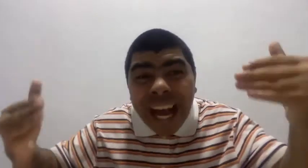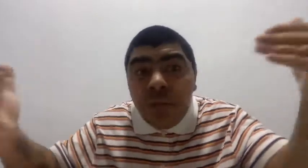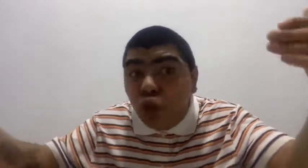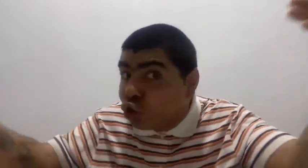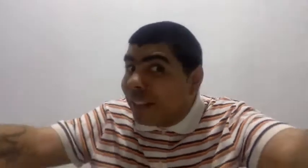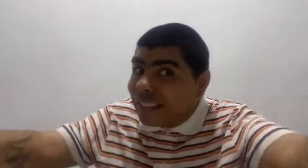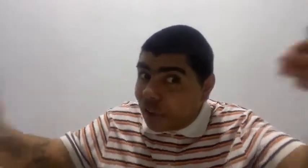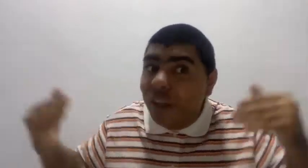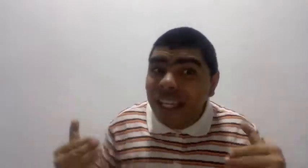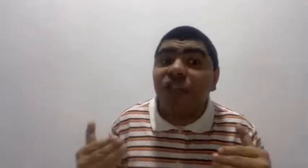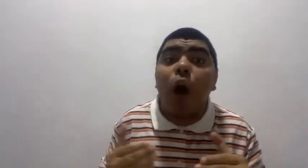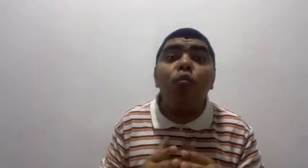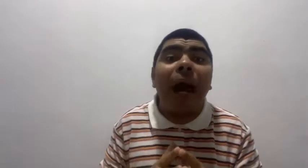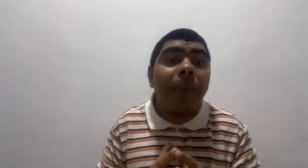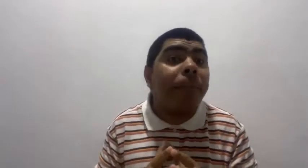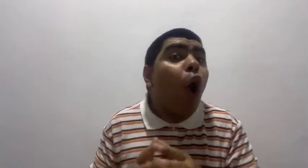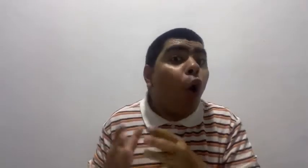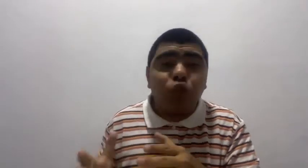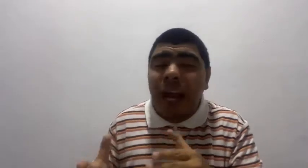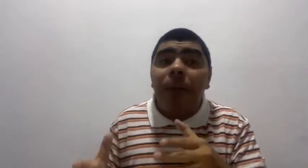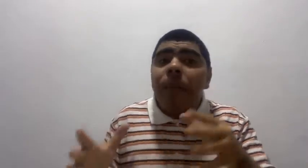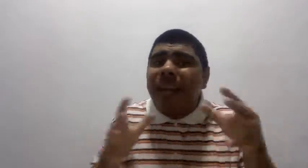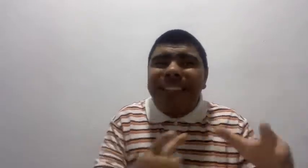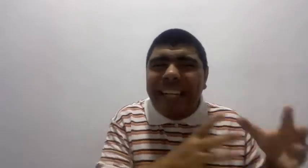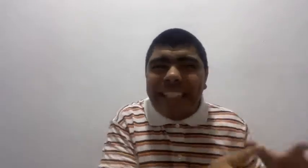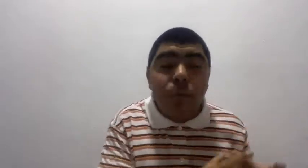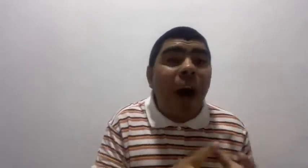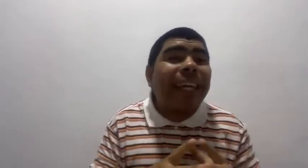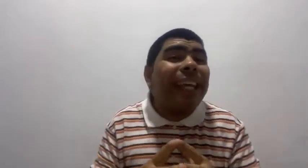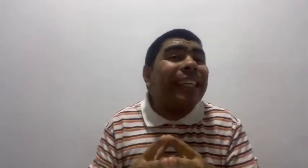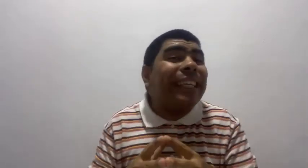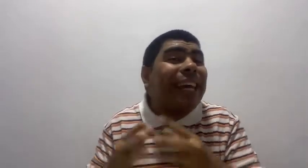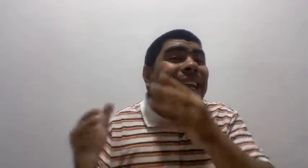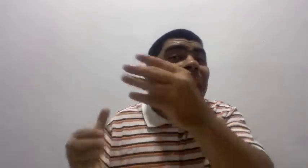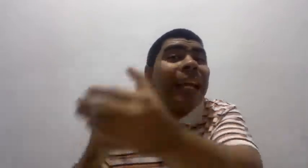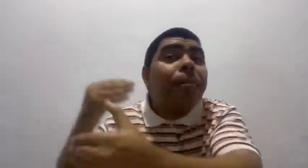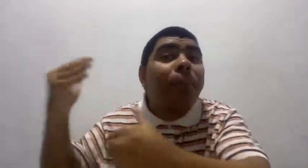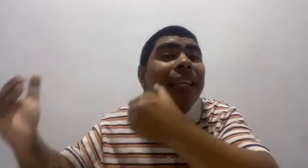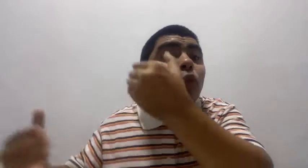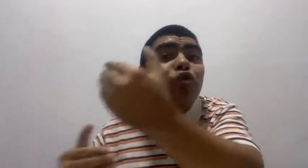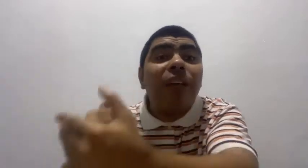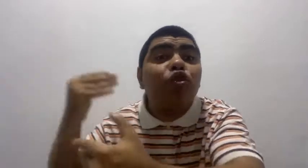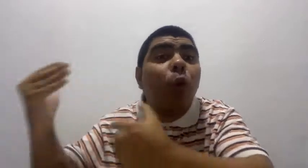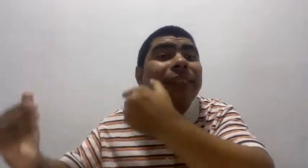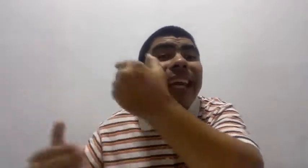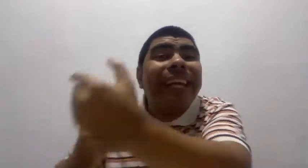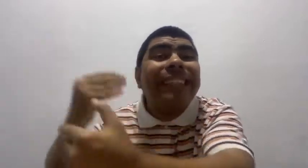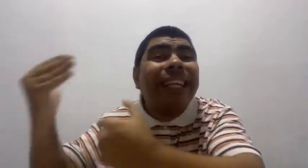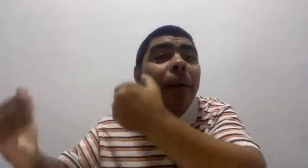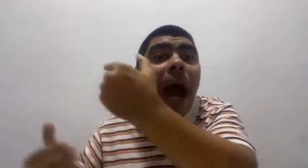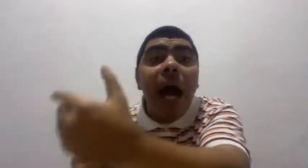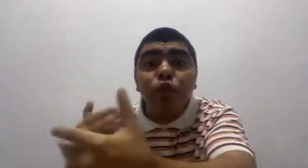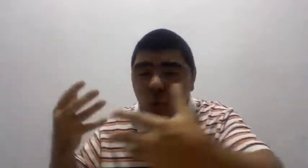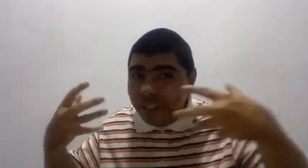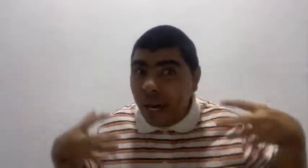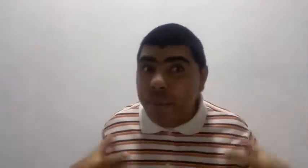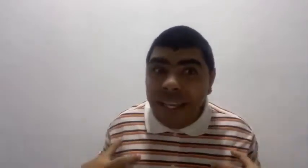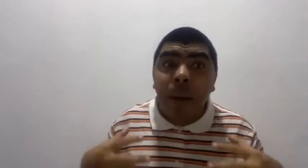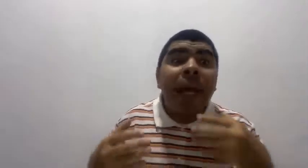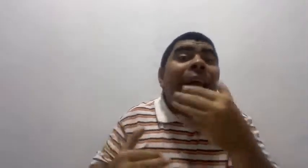santo, santifíquese aún más. ¿Ves? O sea, mientras estemos aquí en la tierra, el Espíritu Santo va a seguir trabajando en nuestras vidas. Y